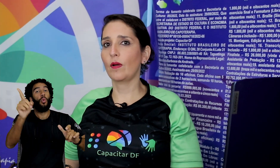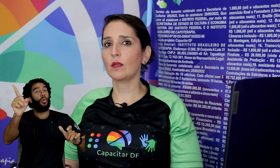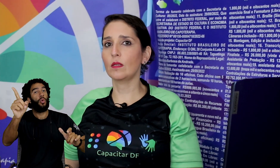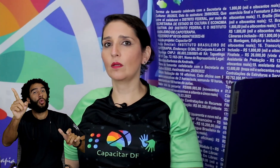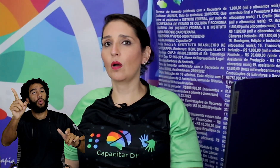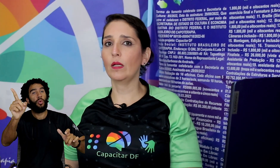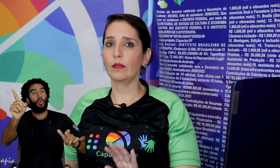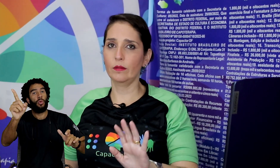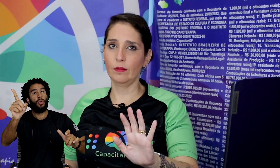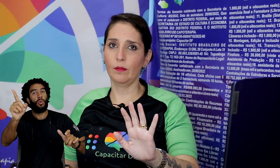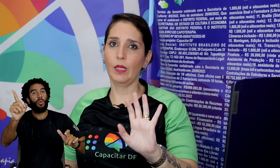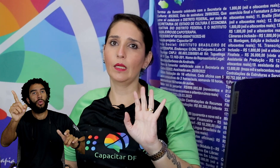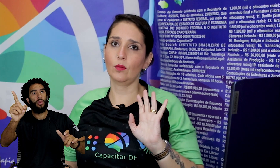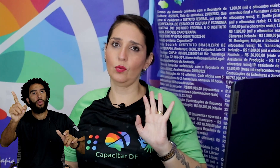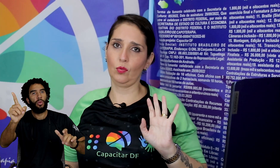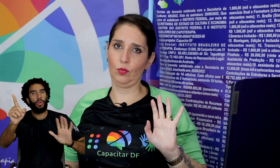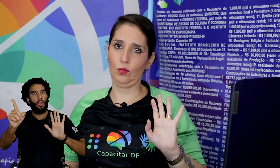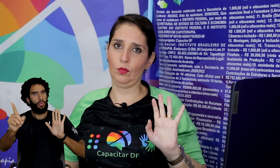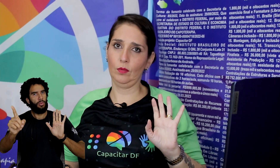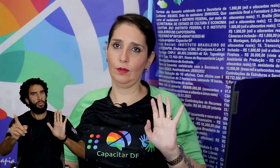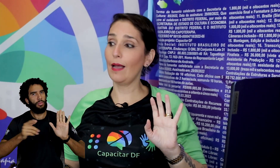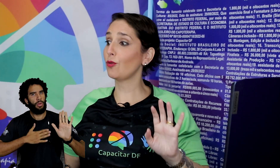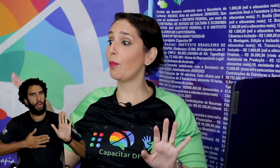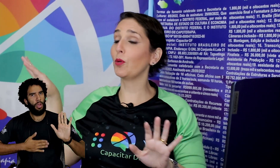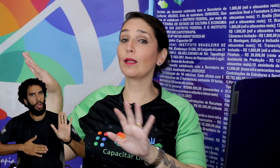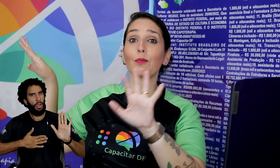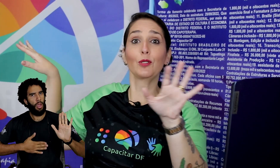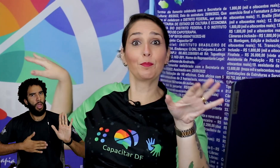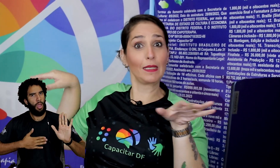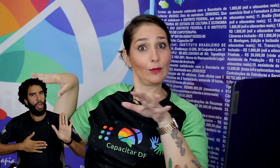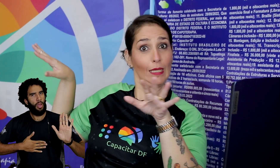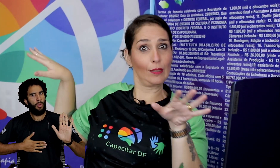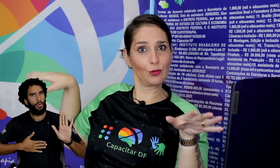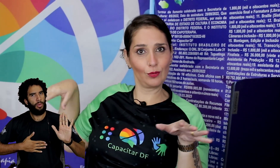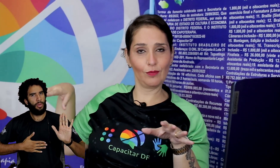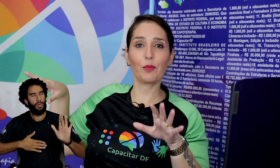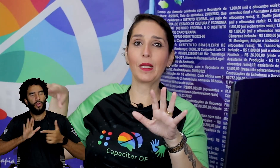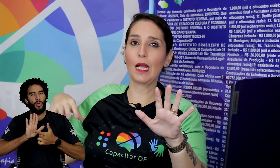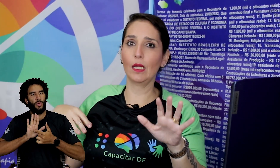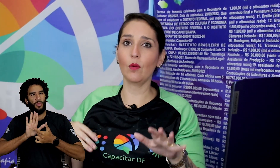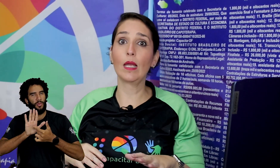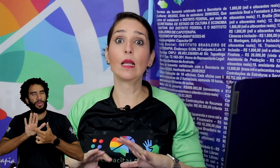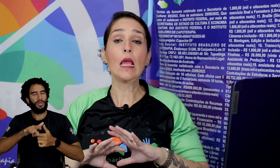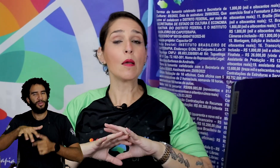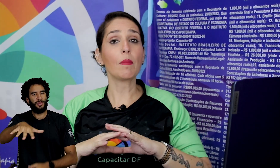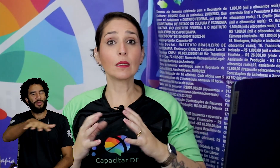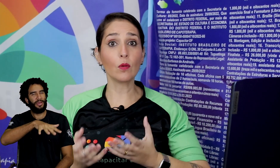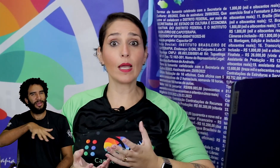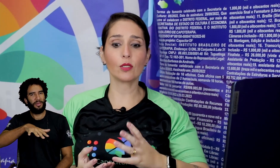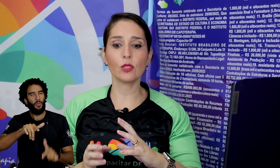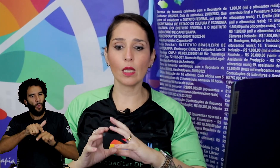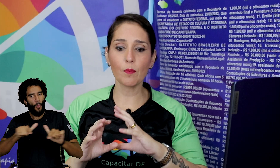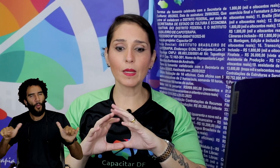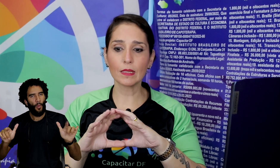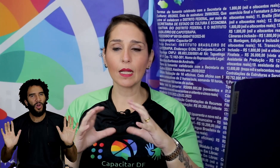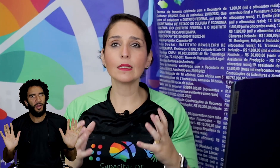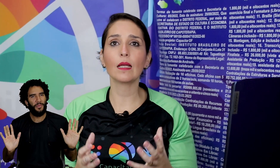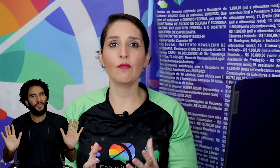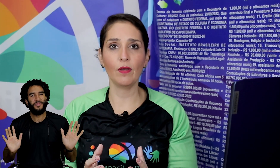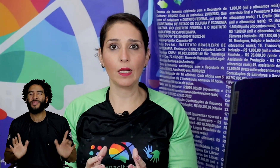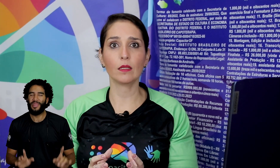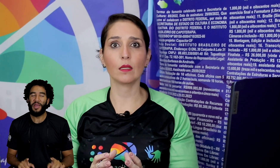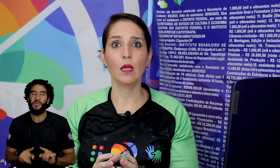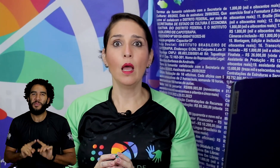Aí eu falo assim, olha, menos. Tá? Estou apontando para o espaço neutro, fico brincando com ele. Mas não é, a gente tem que pensar